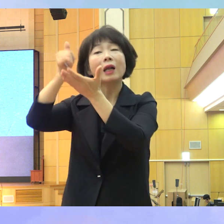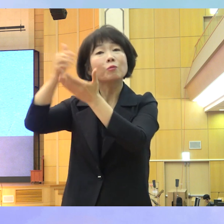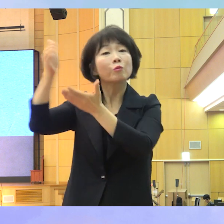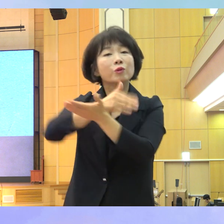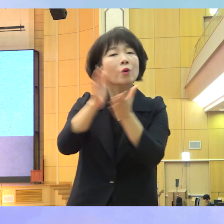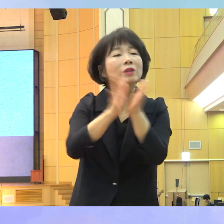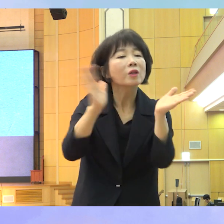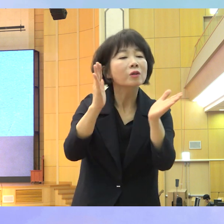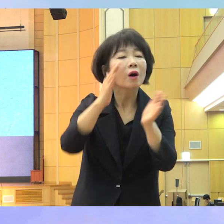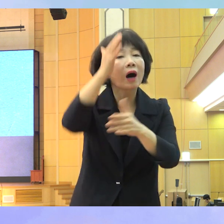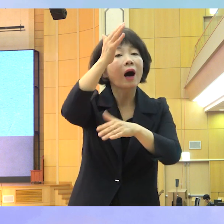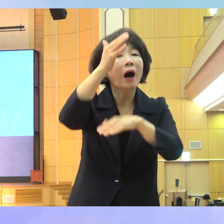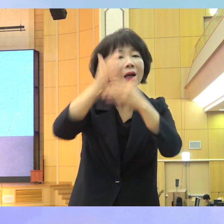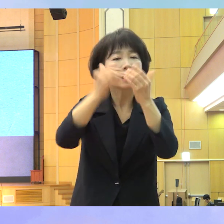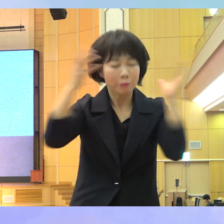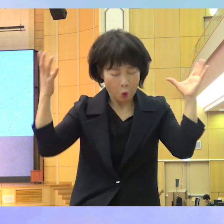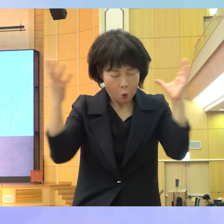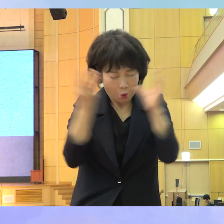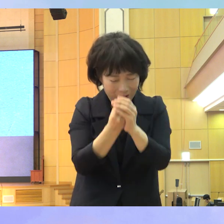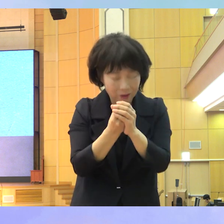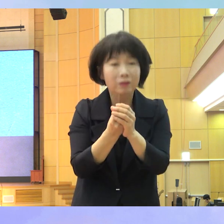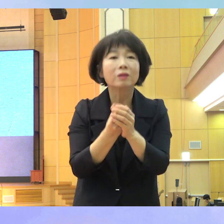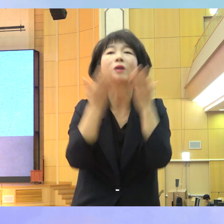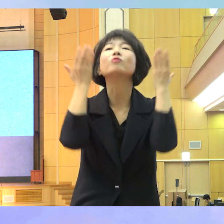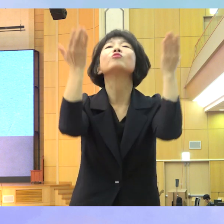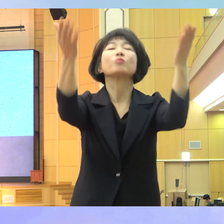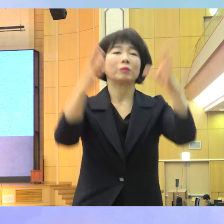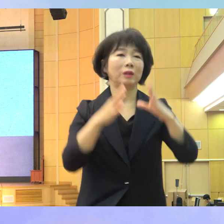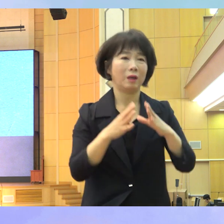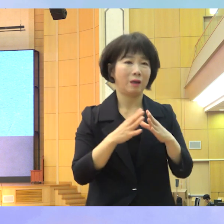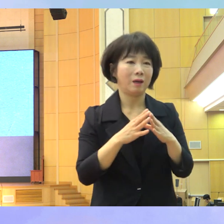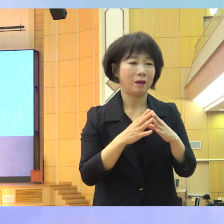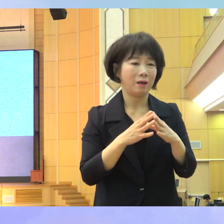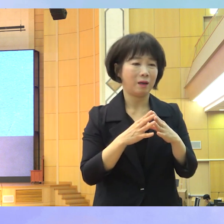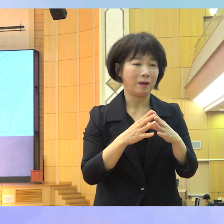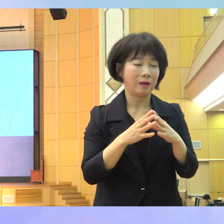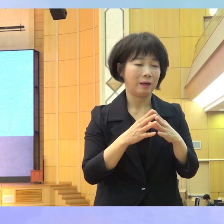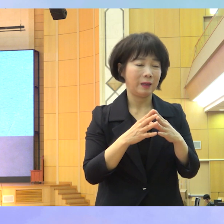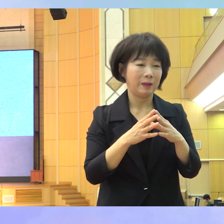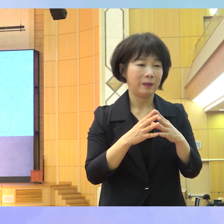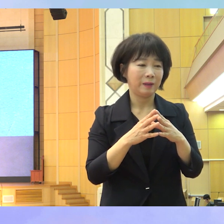거예요. 하나님이 다 주도하고 계시다라는 겁니다.